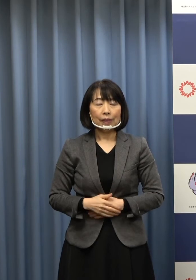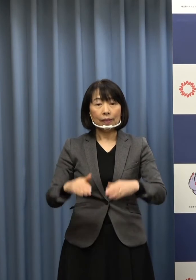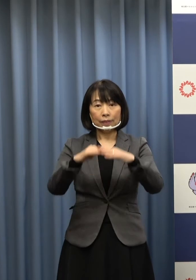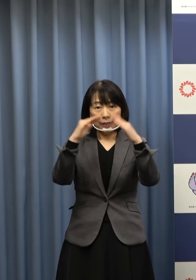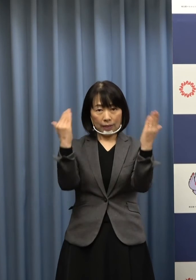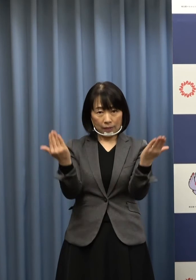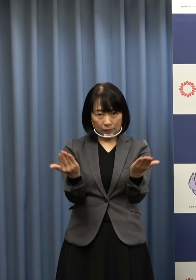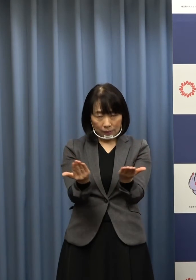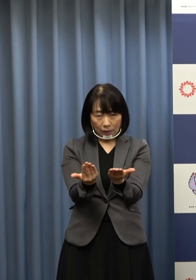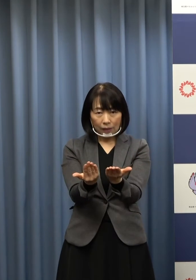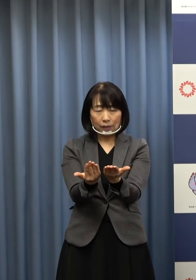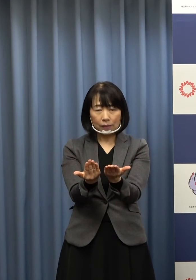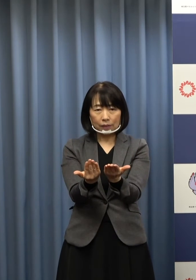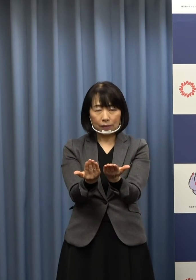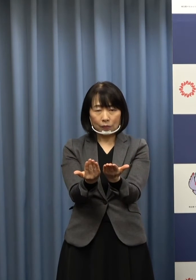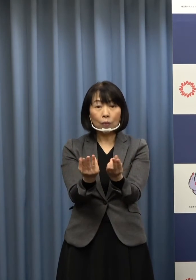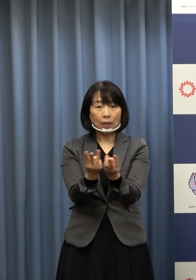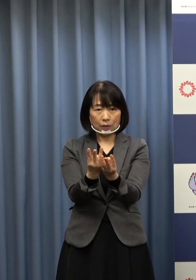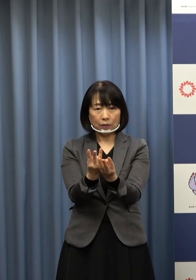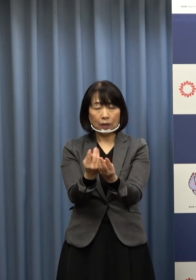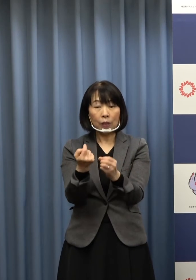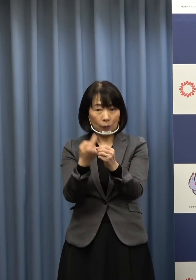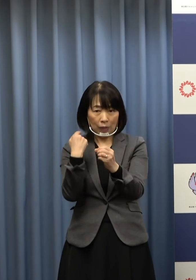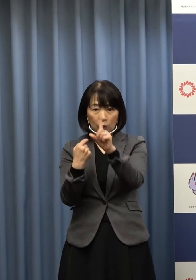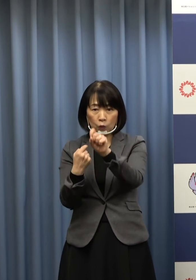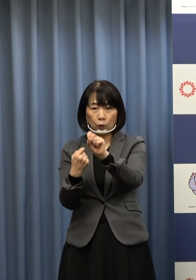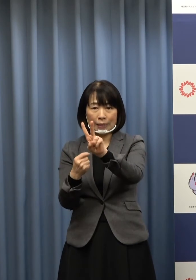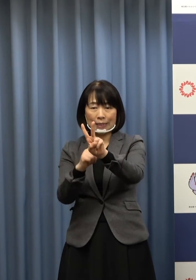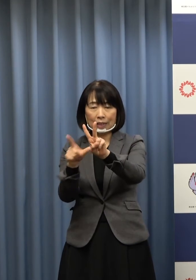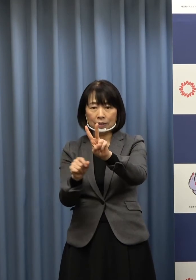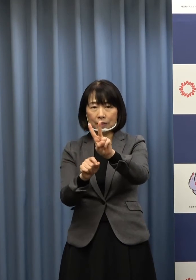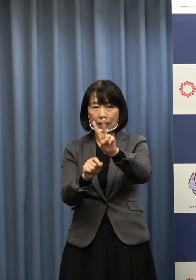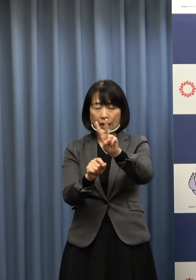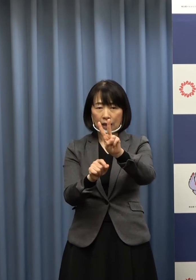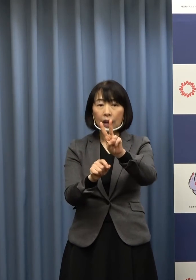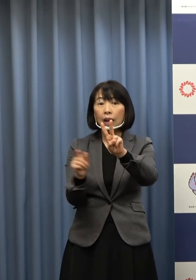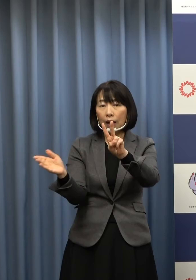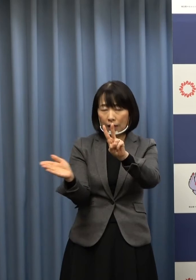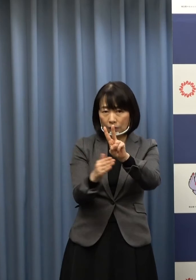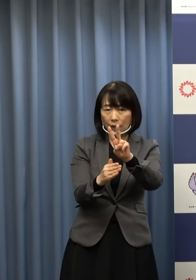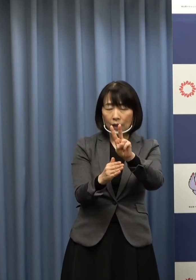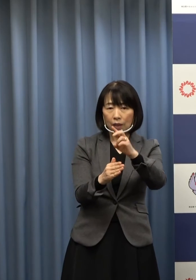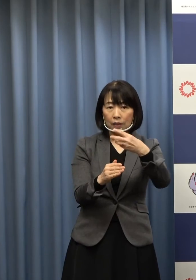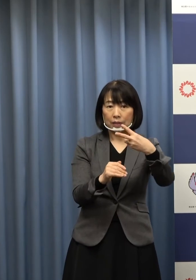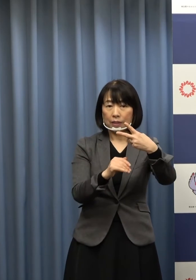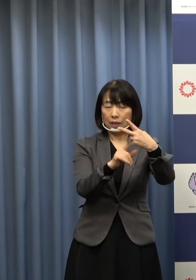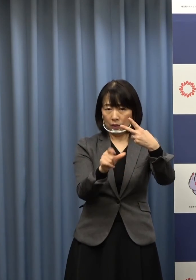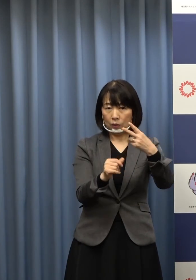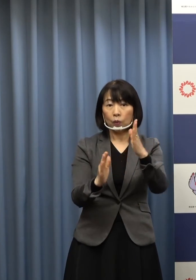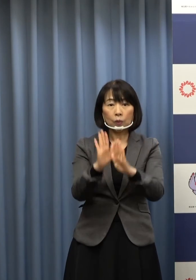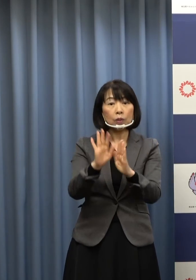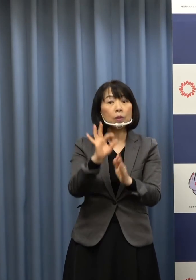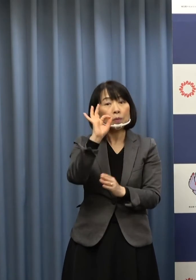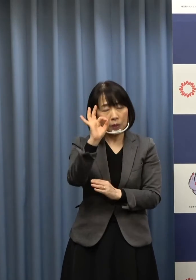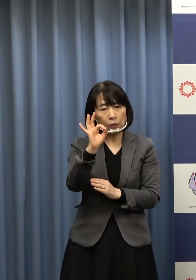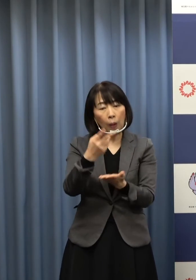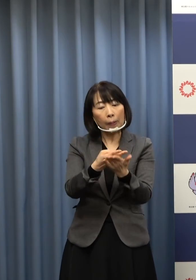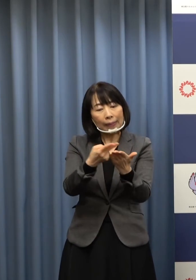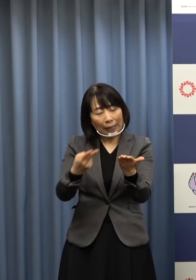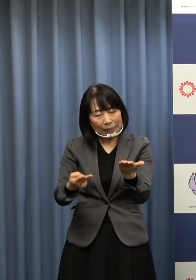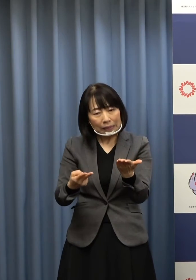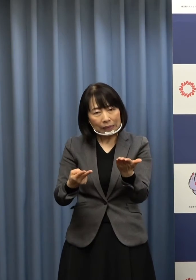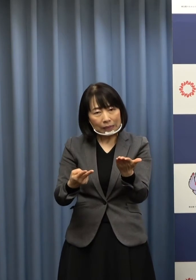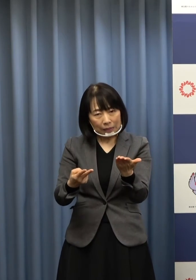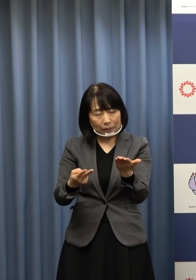全体で昨年の12月から1月にかけて2089人の方が退院基準を満たしているんですけども